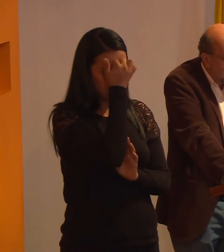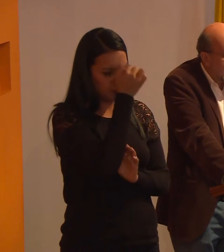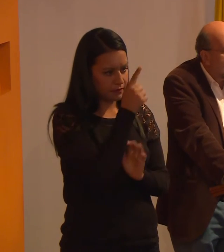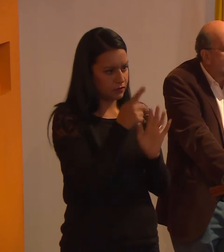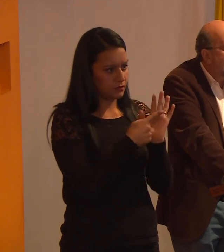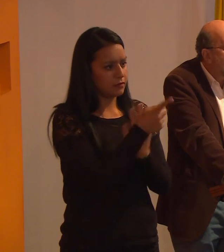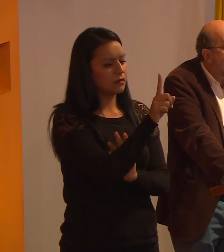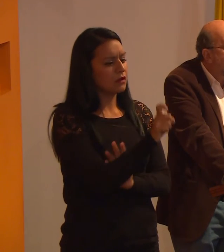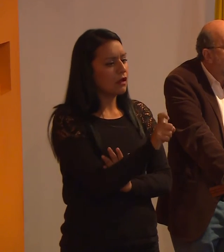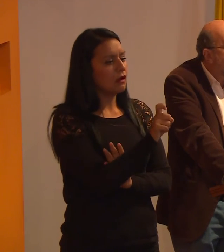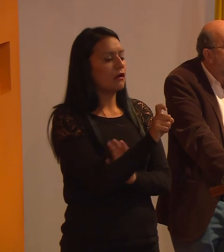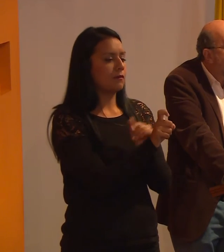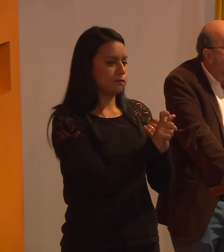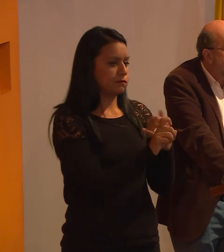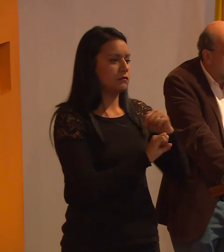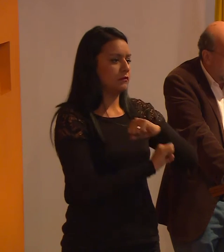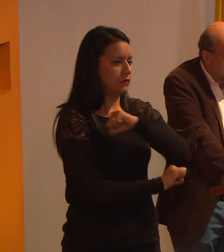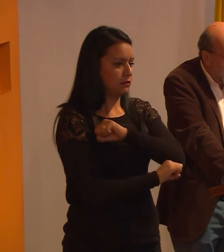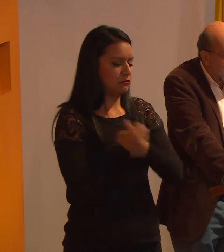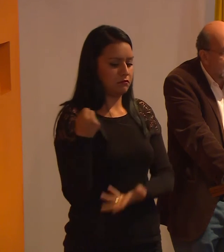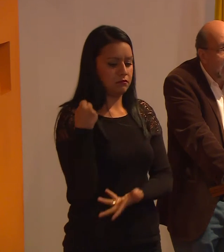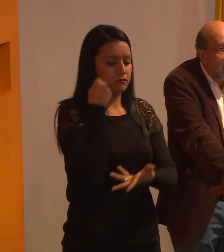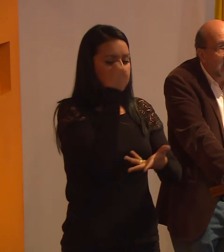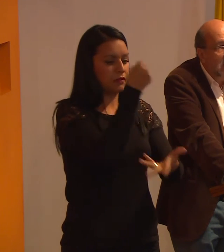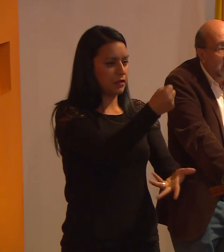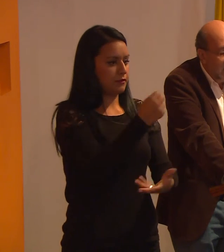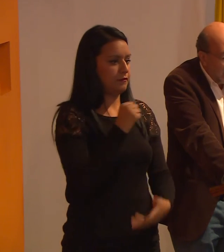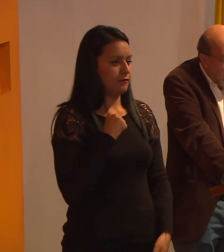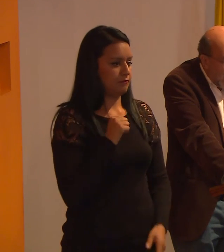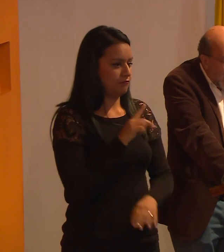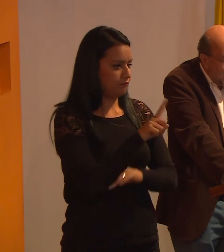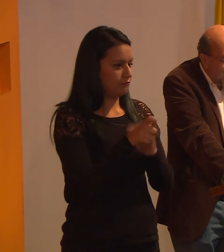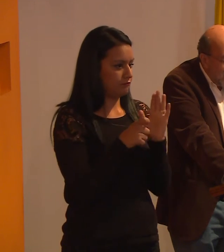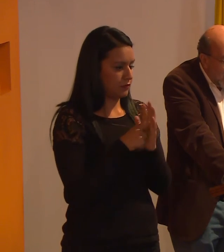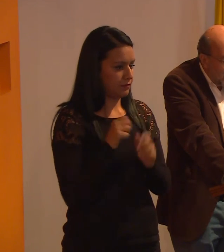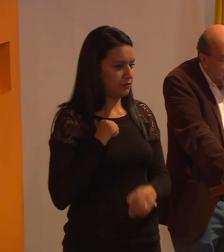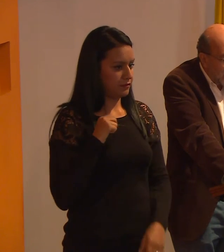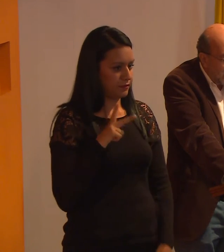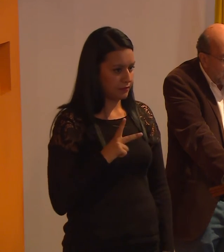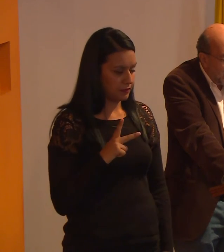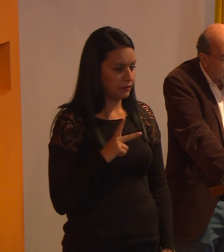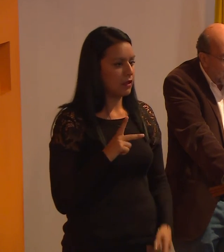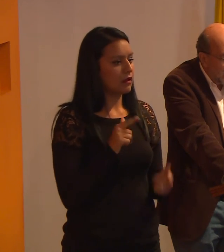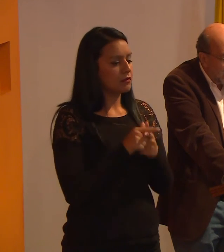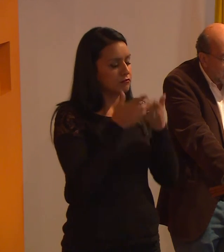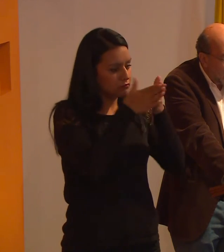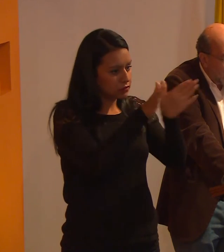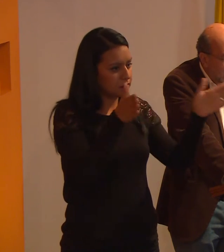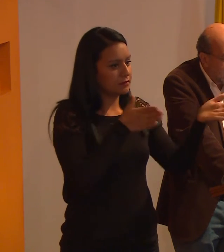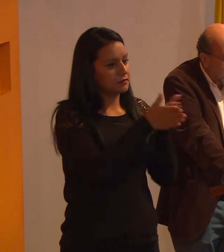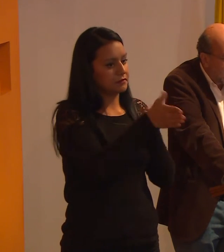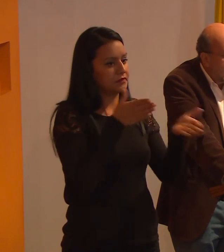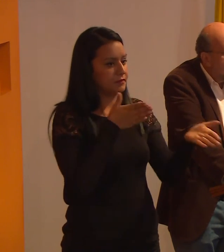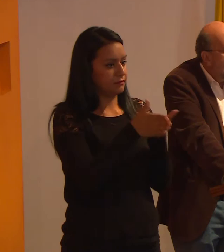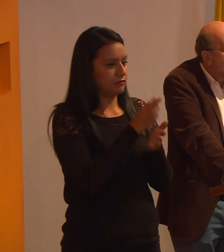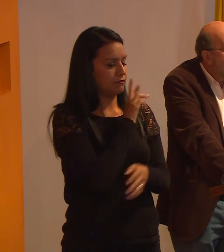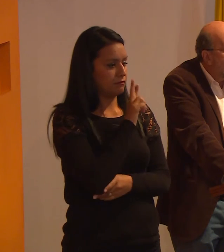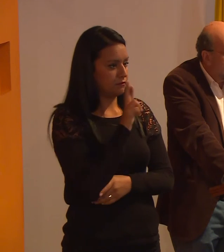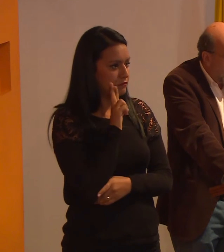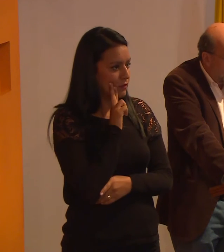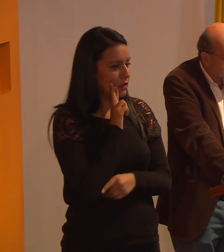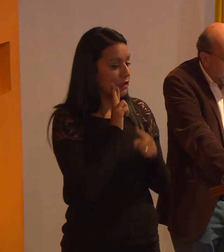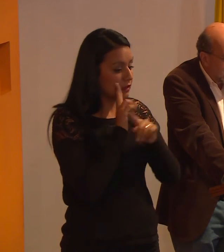hemos fortalecido también la inversión en bienestar. Ampliamos el servicio de restaurante